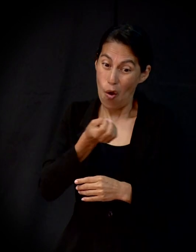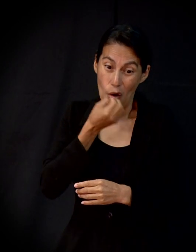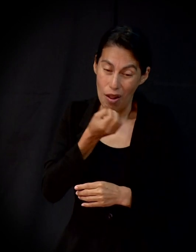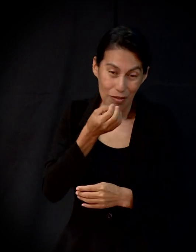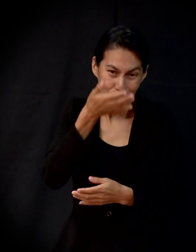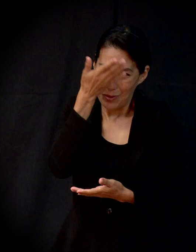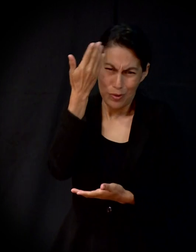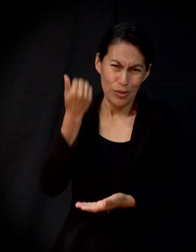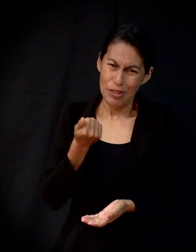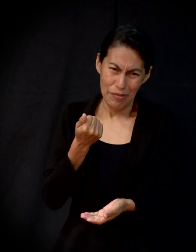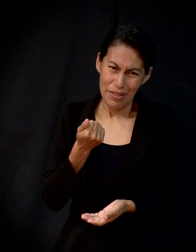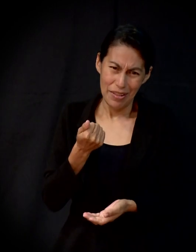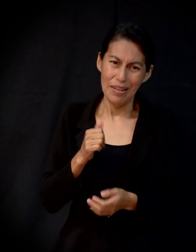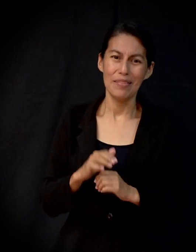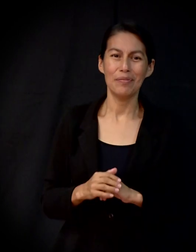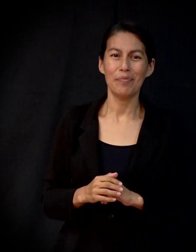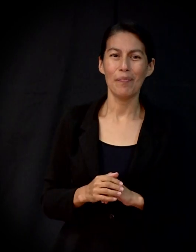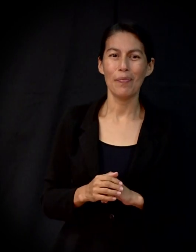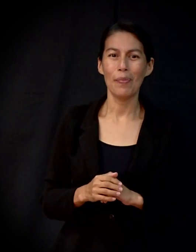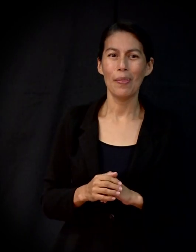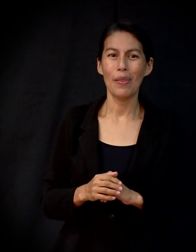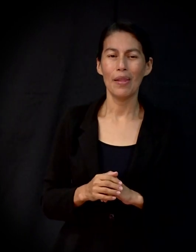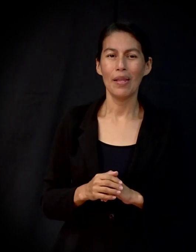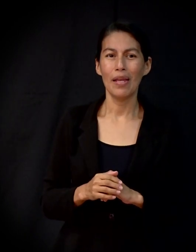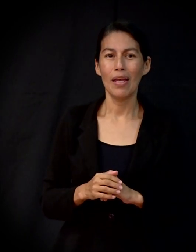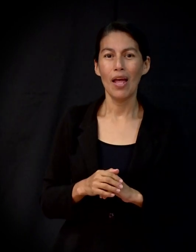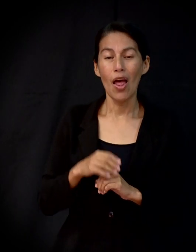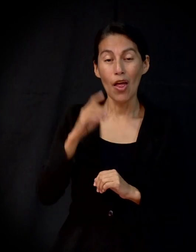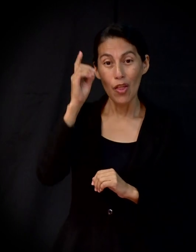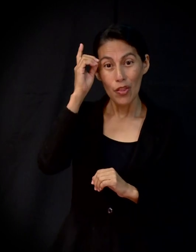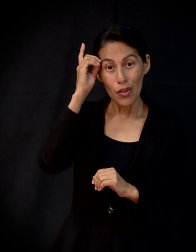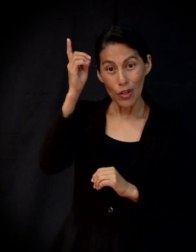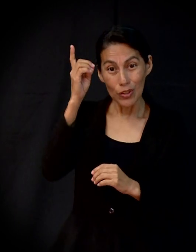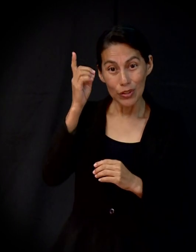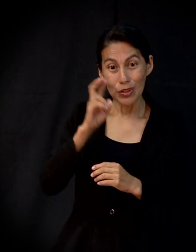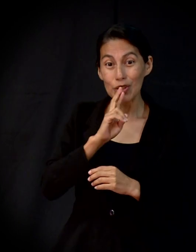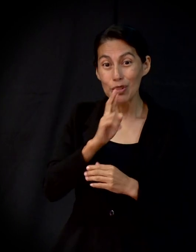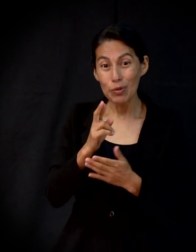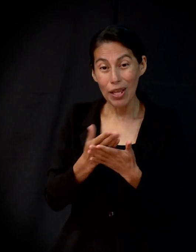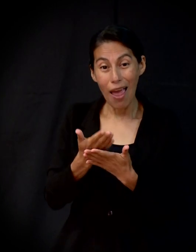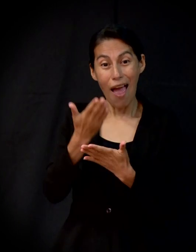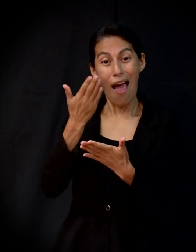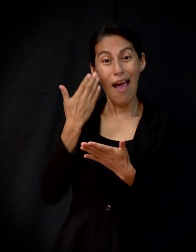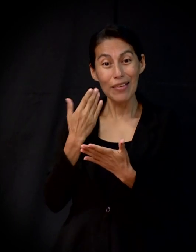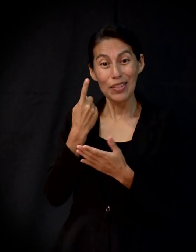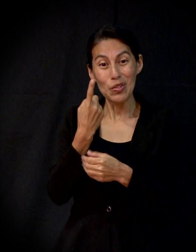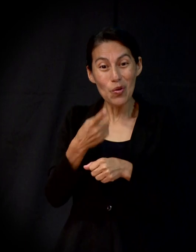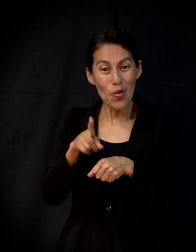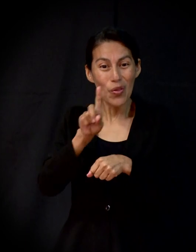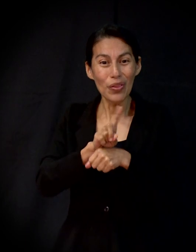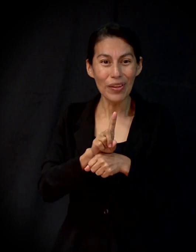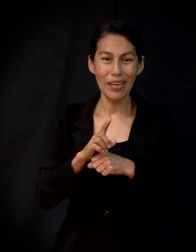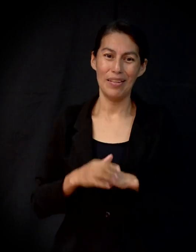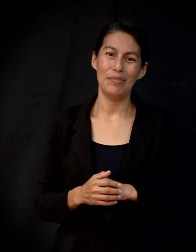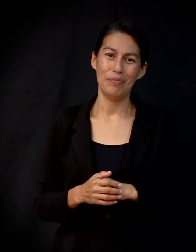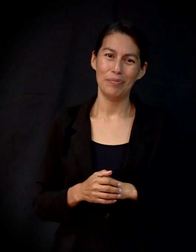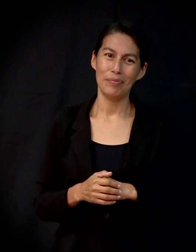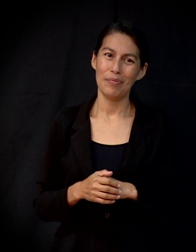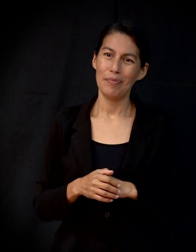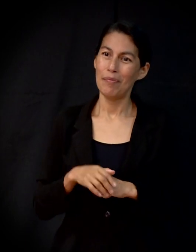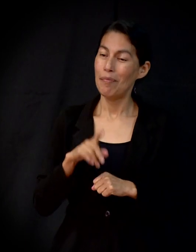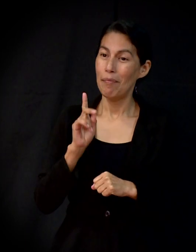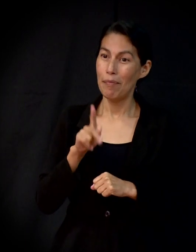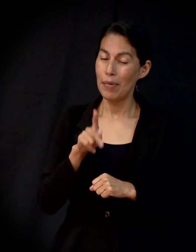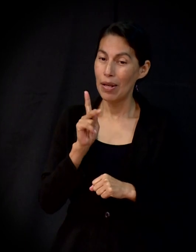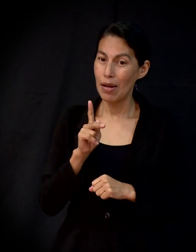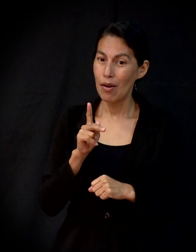que estaba orando para que yo. De alguna manera podríamos decir que Dios ya había contestado a mí, pero